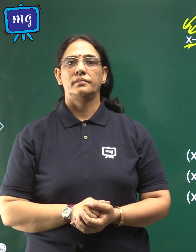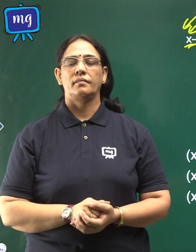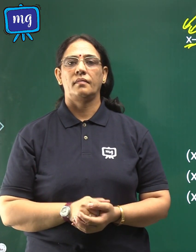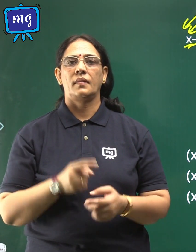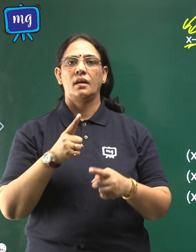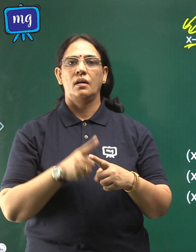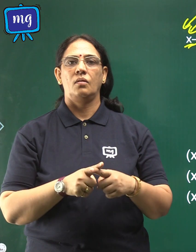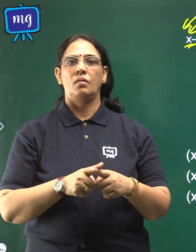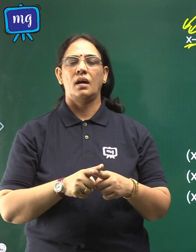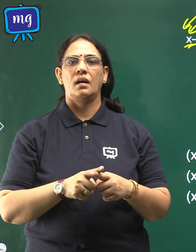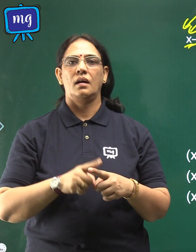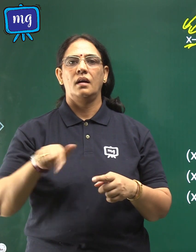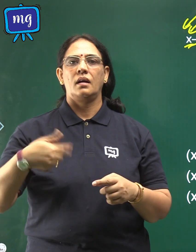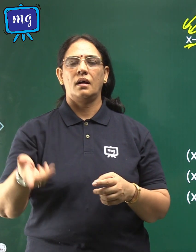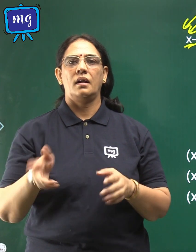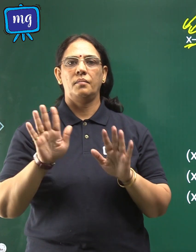गुणा करने पर